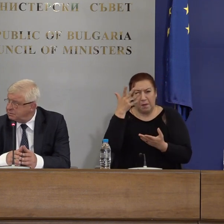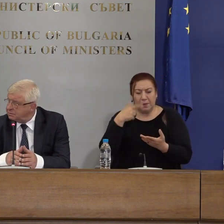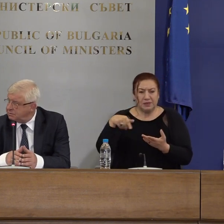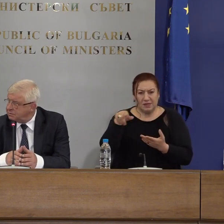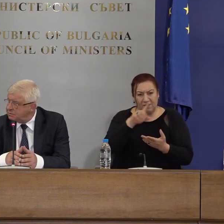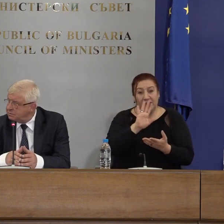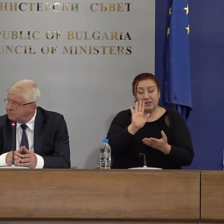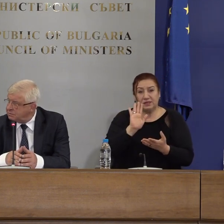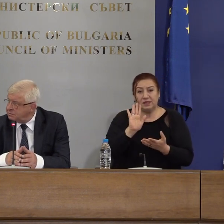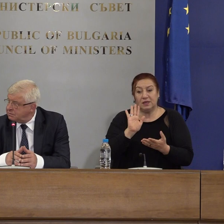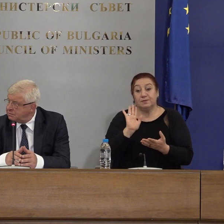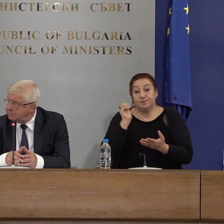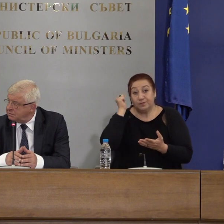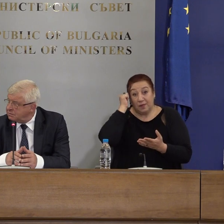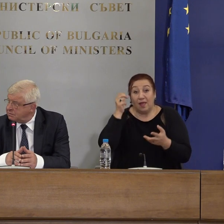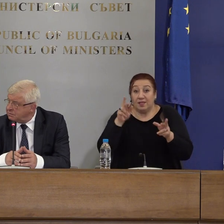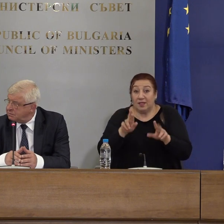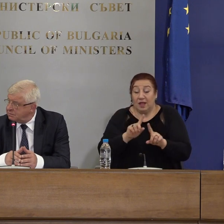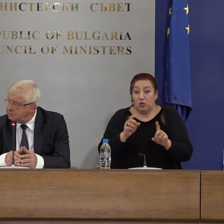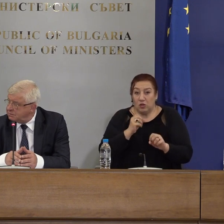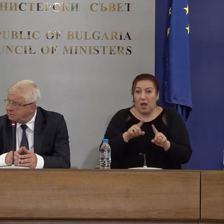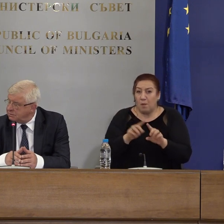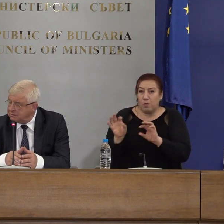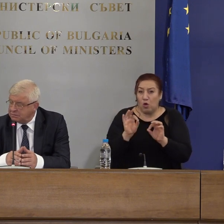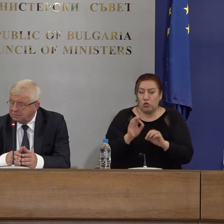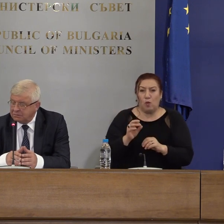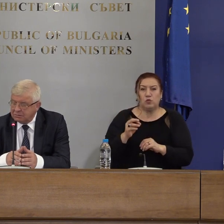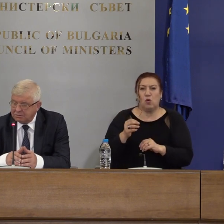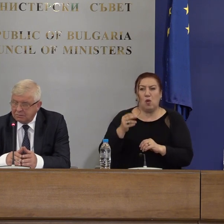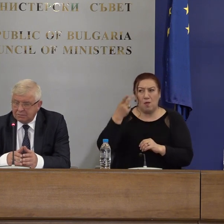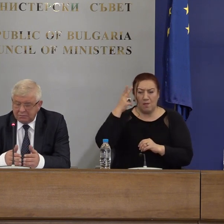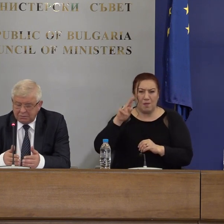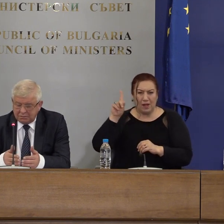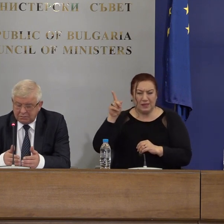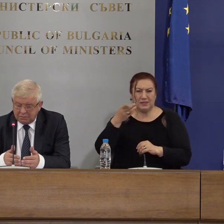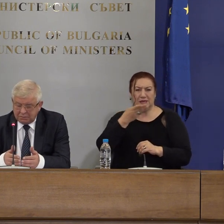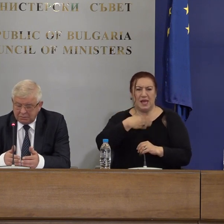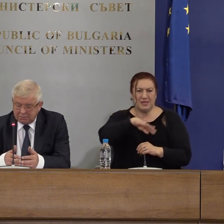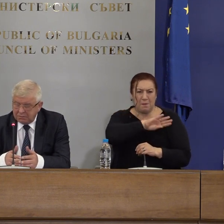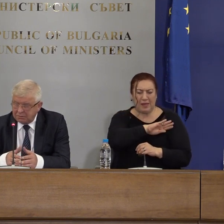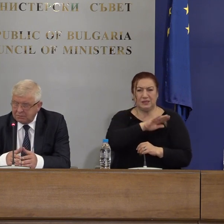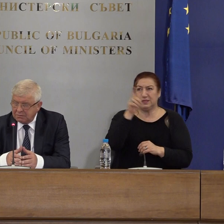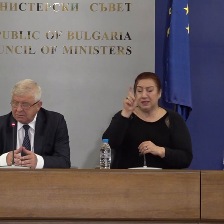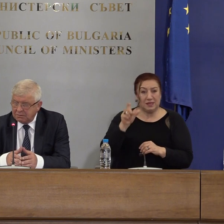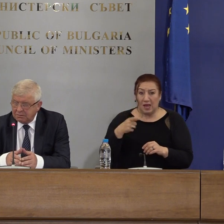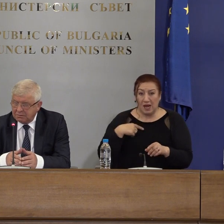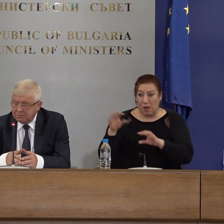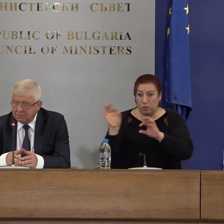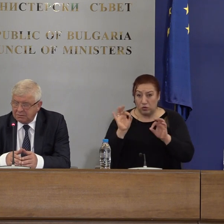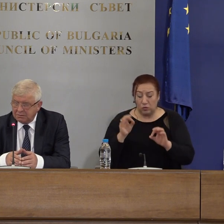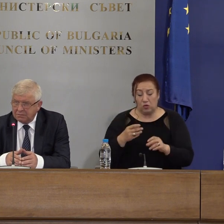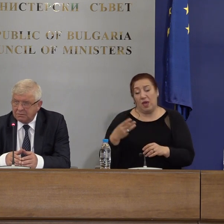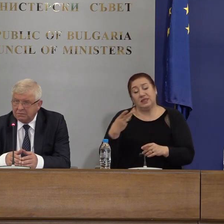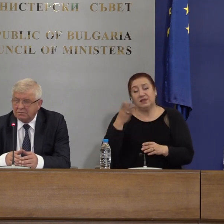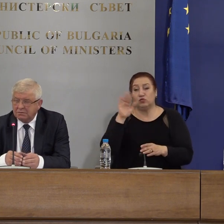чукаме на дърво от сорта на английски, испански, италиански. Естествено, че тогава ще вземат мерки, но е много малко